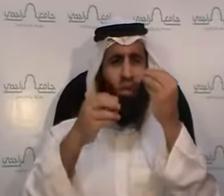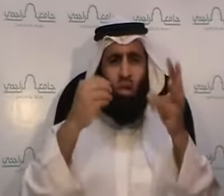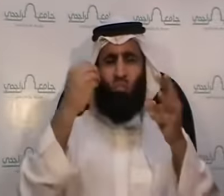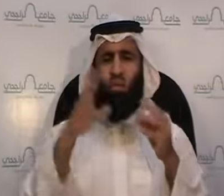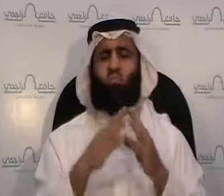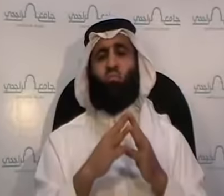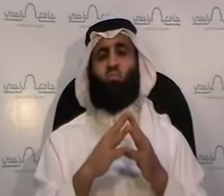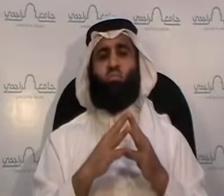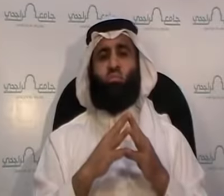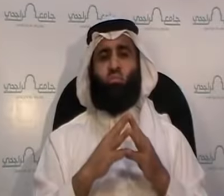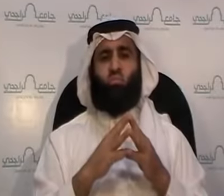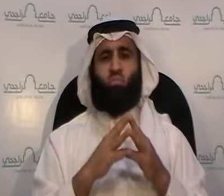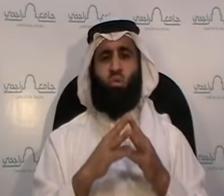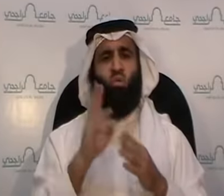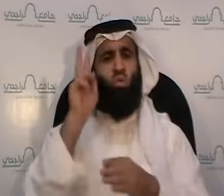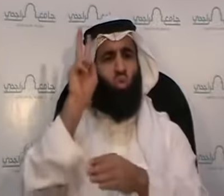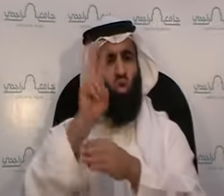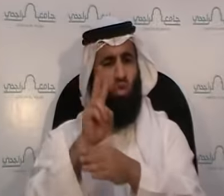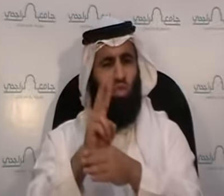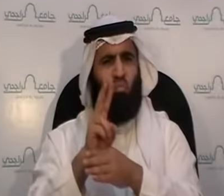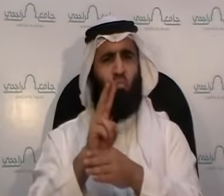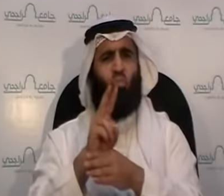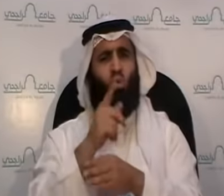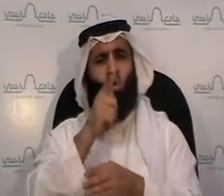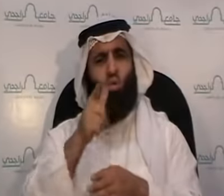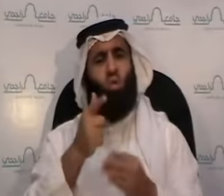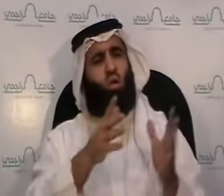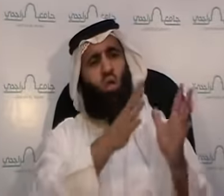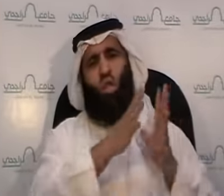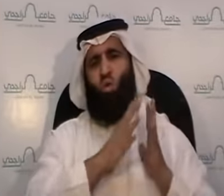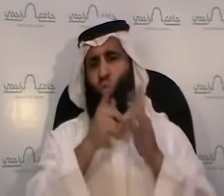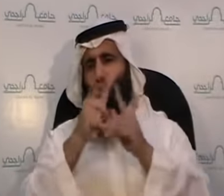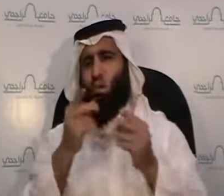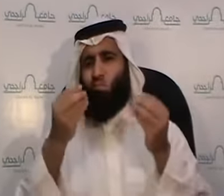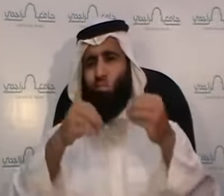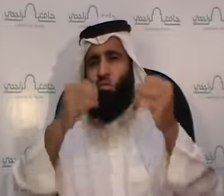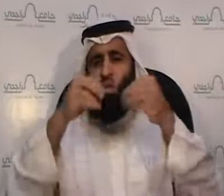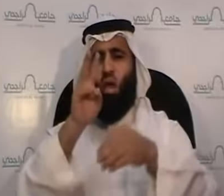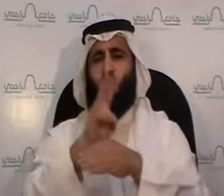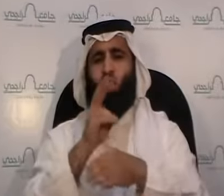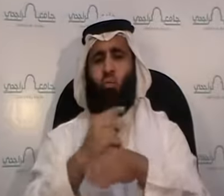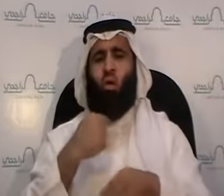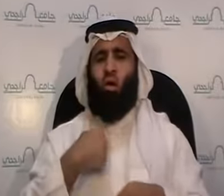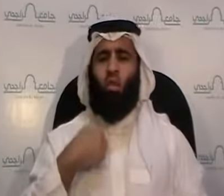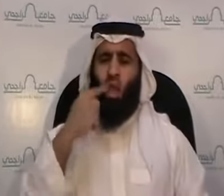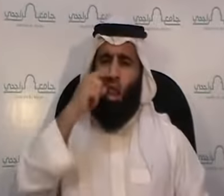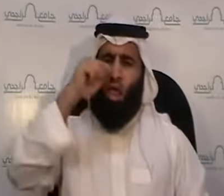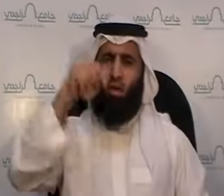المسلمين، وبالكذب والبهتان، فلا شك أن تجارته خاسرة وصفقته